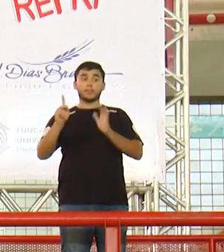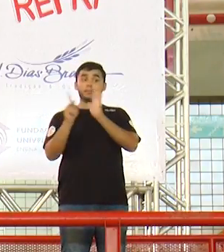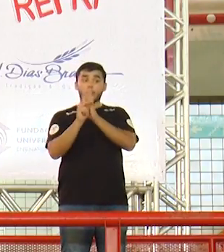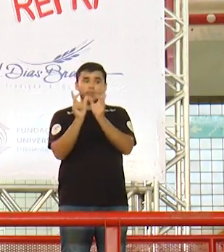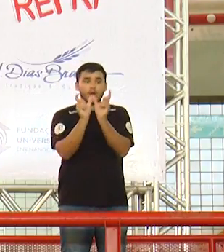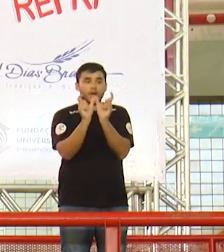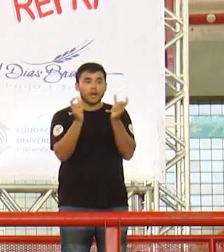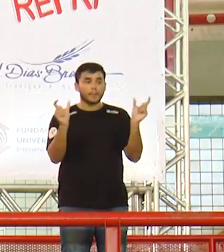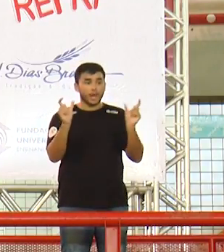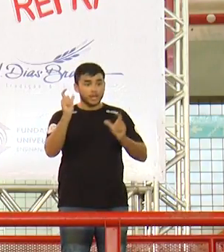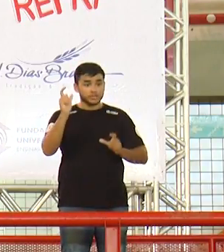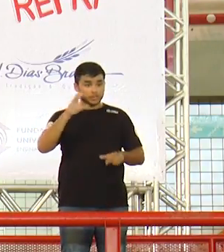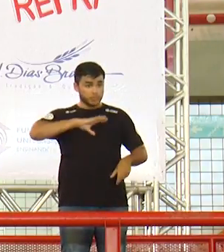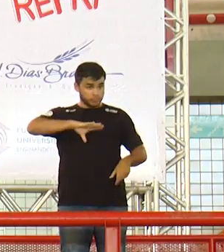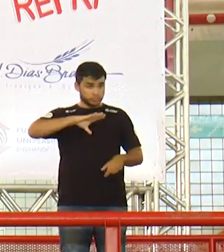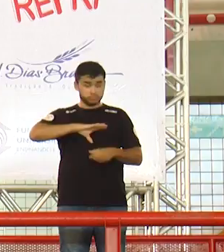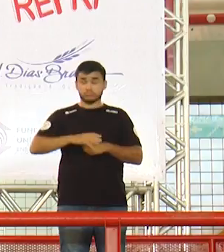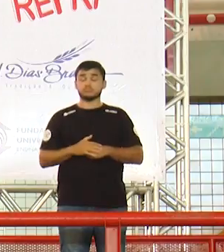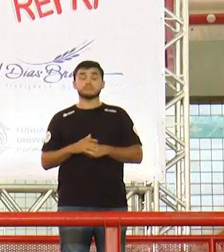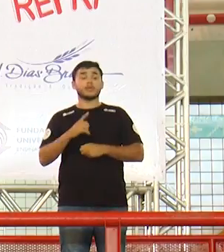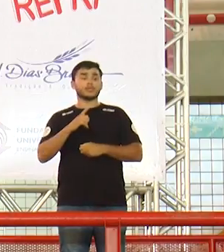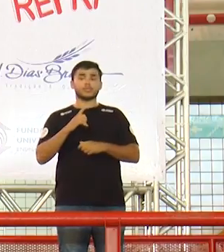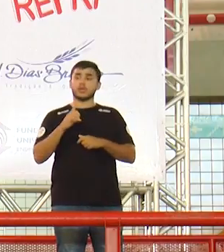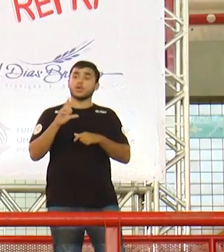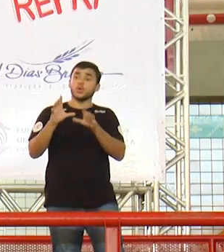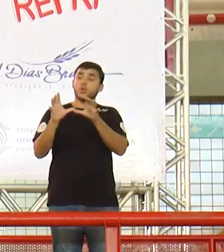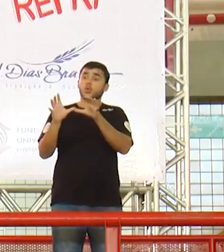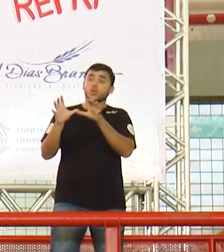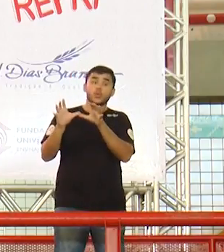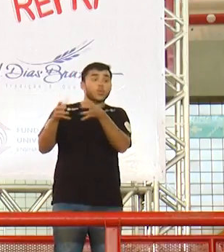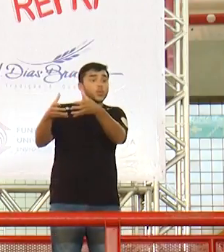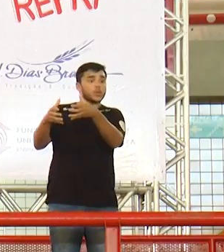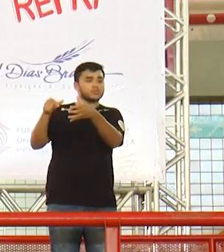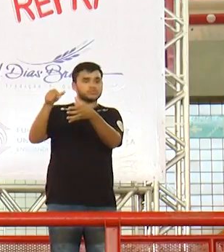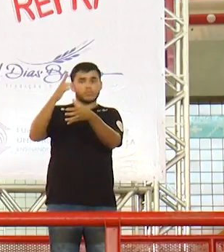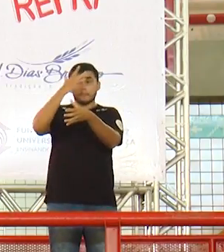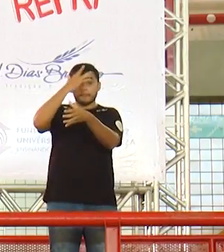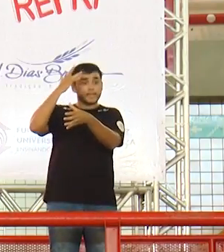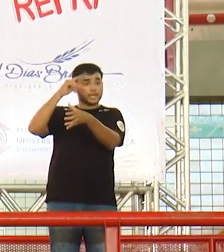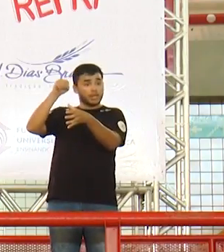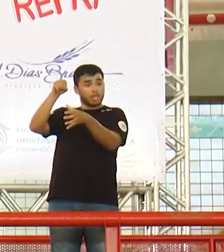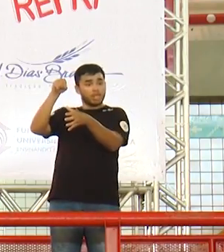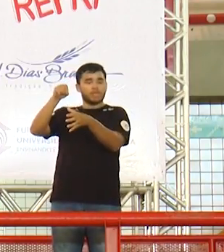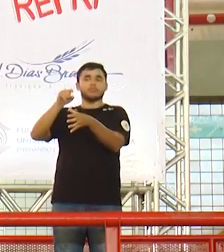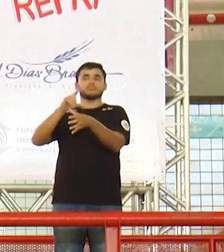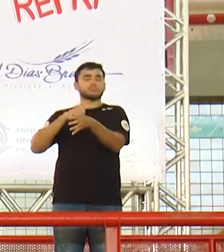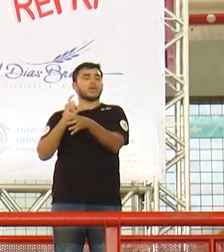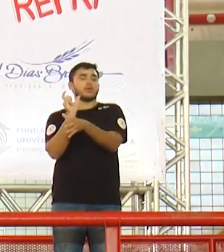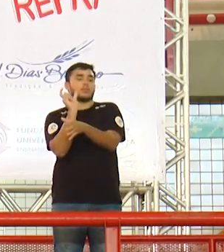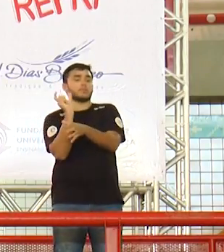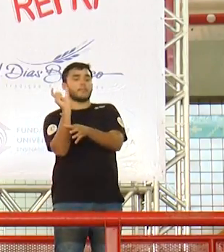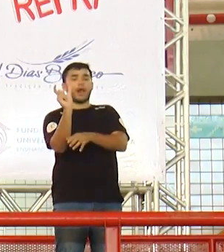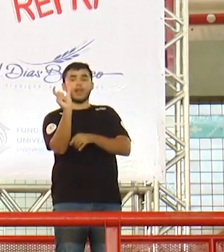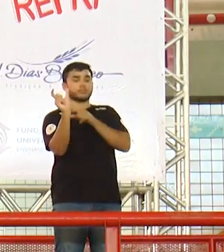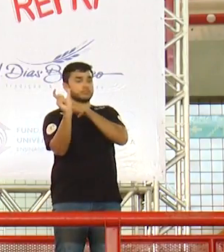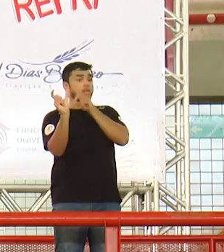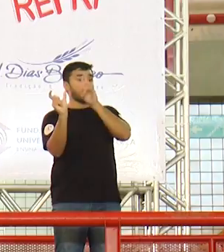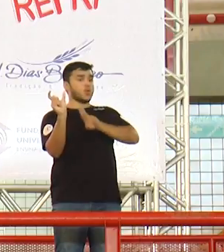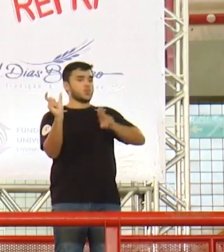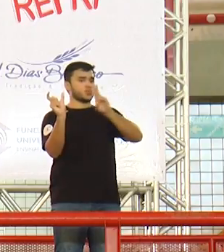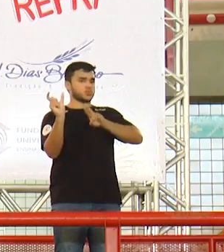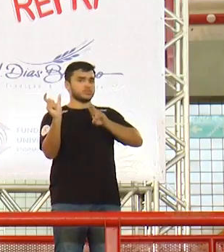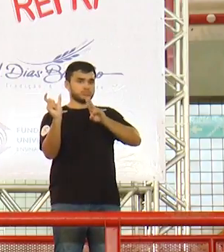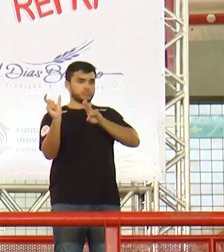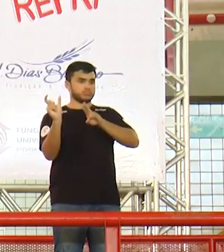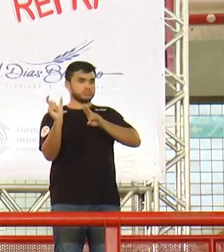coletivo, que é um neologismo que a coletividade pode usar. Não é um